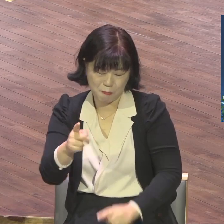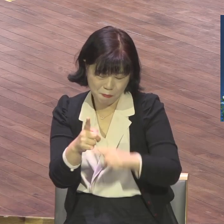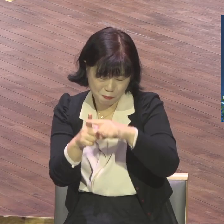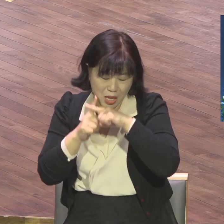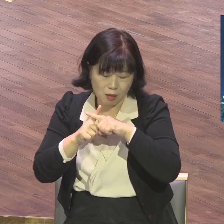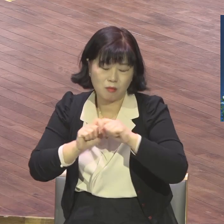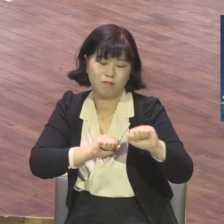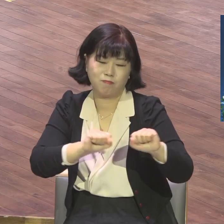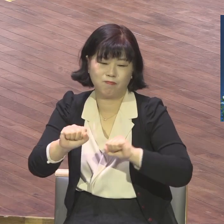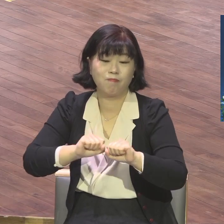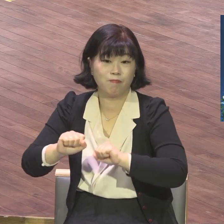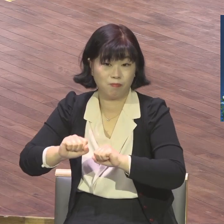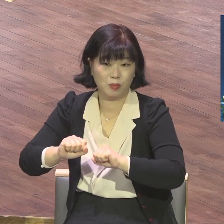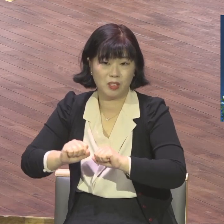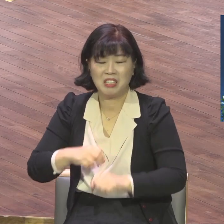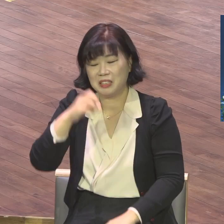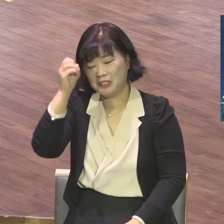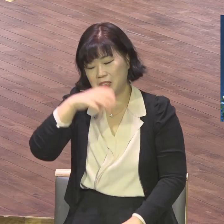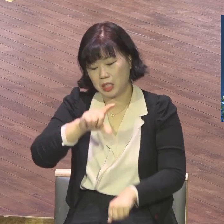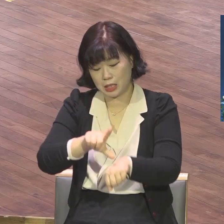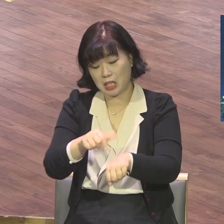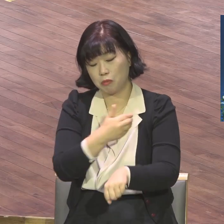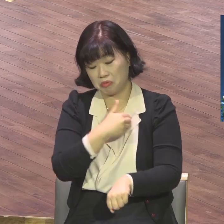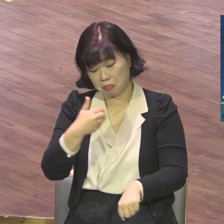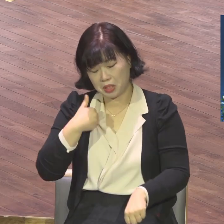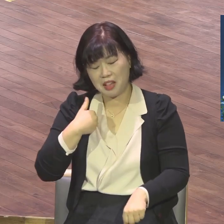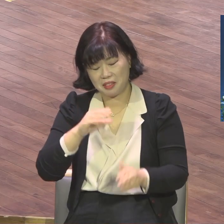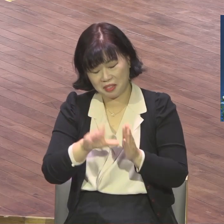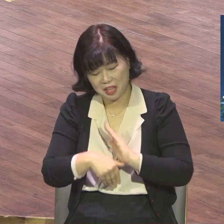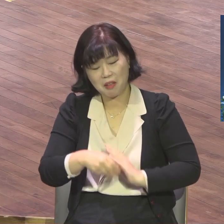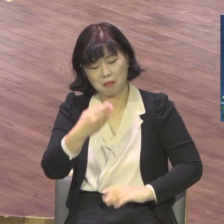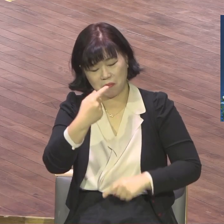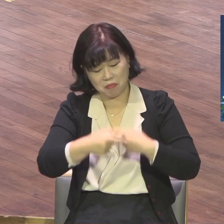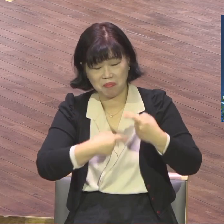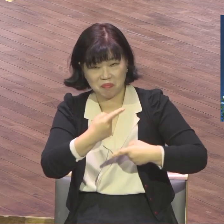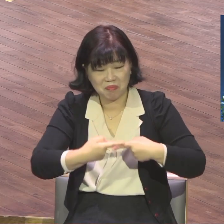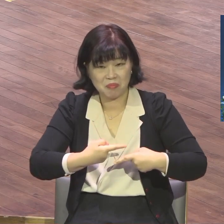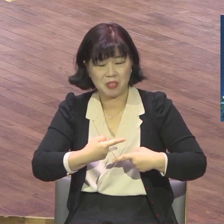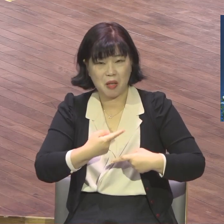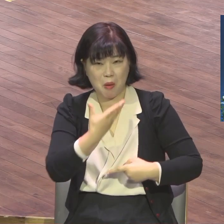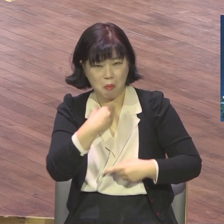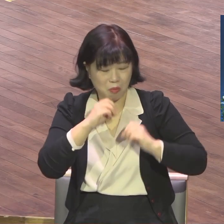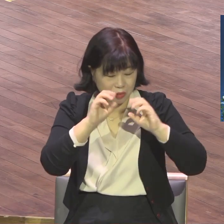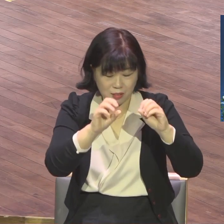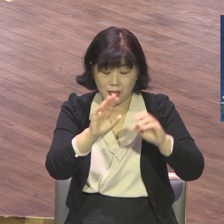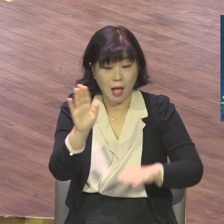아닙니다. 시간 나면 하는 게 아니에요. 신앙생활은 생명 건 신앙생활.